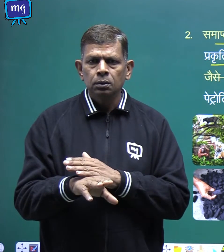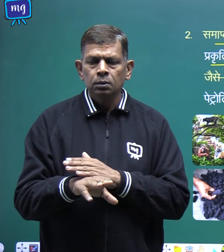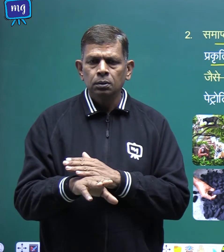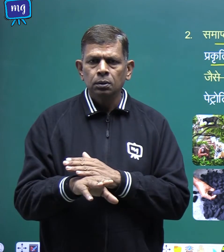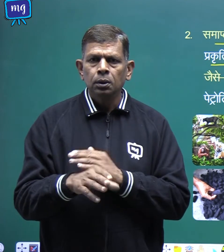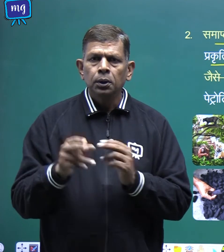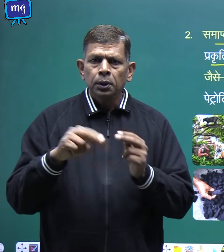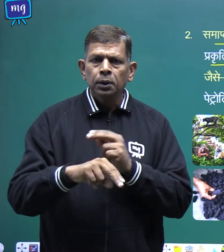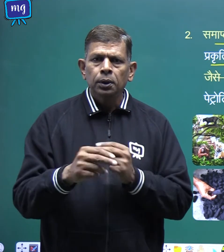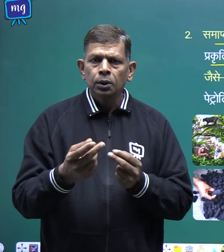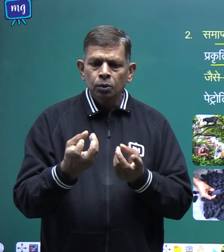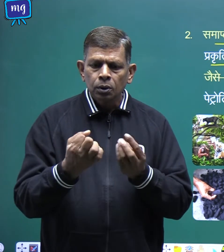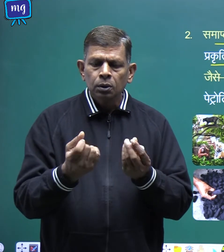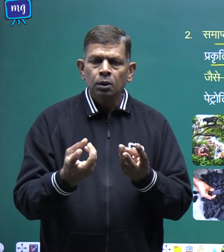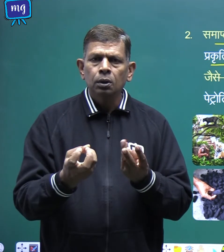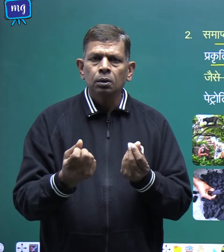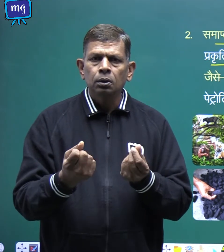इनकी मात्रा